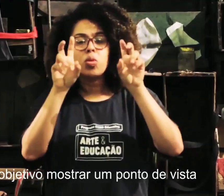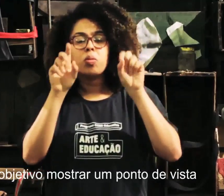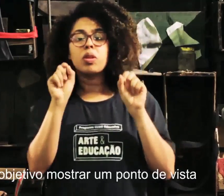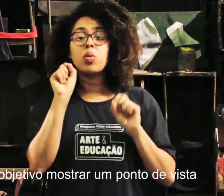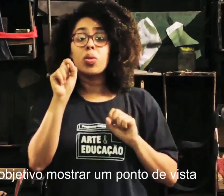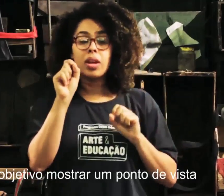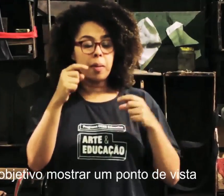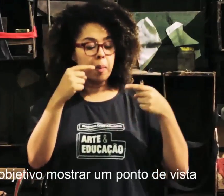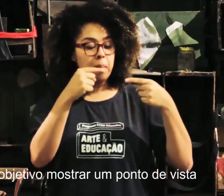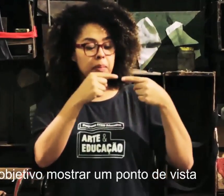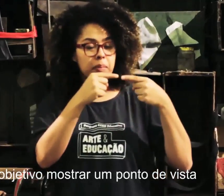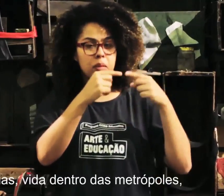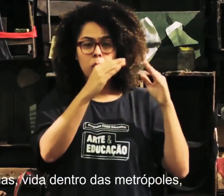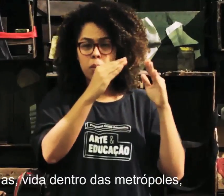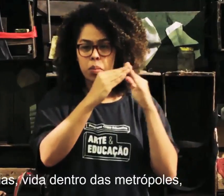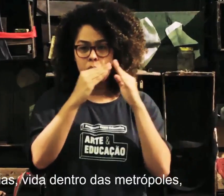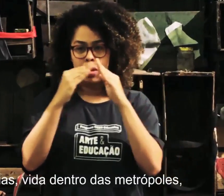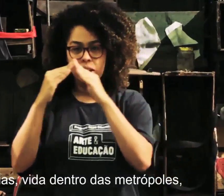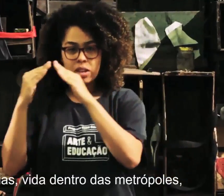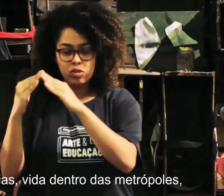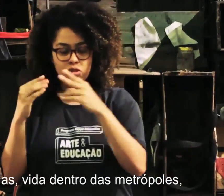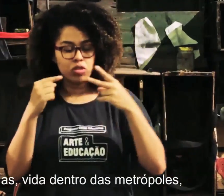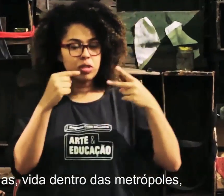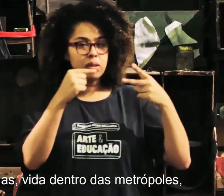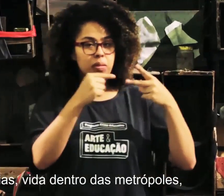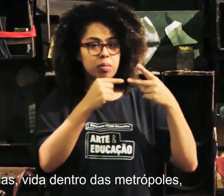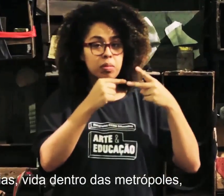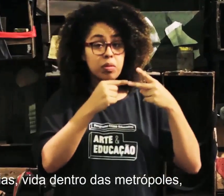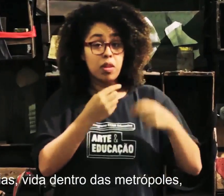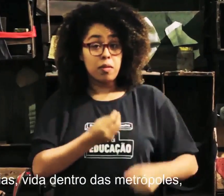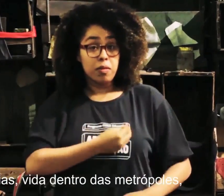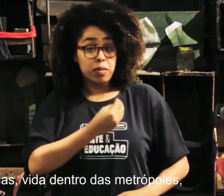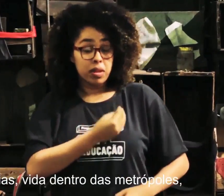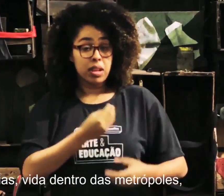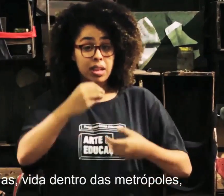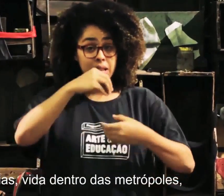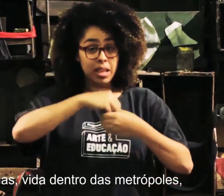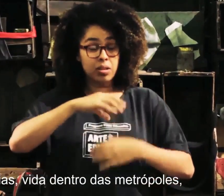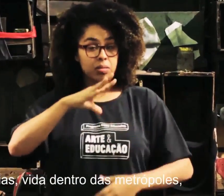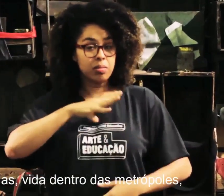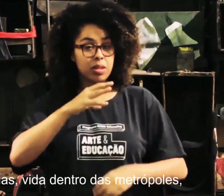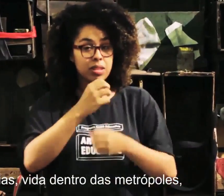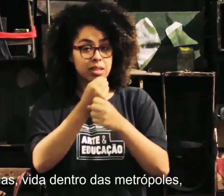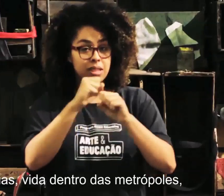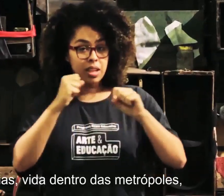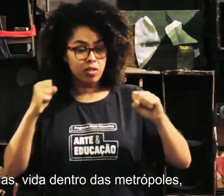moradias, vida dentro das metrópoles,